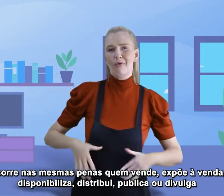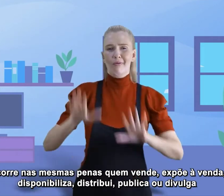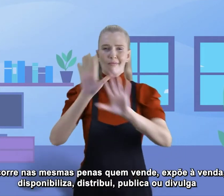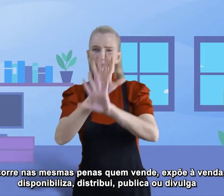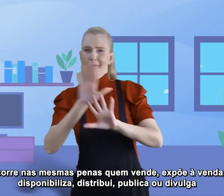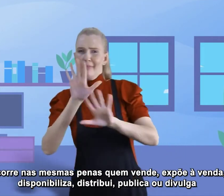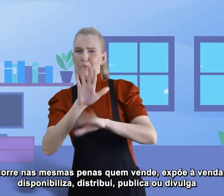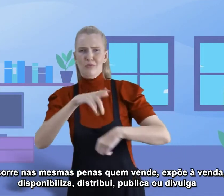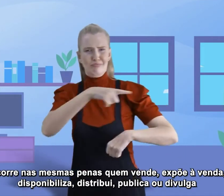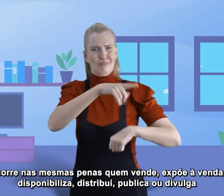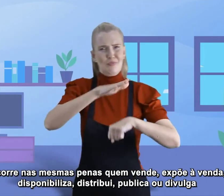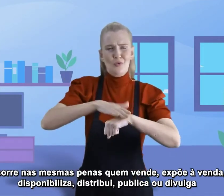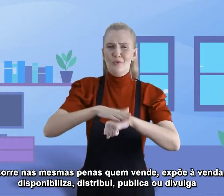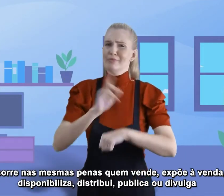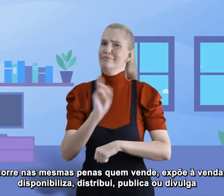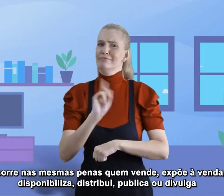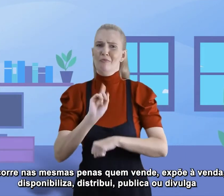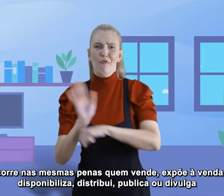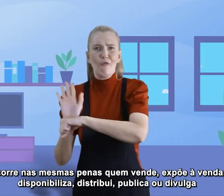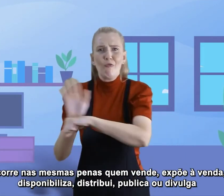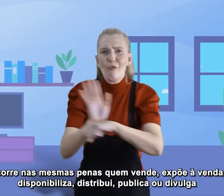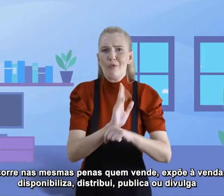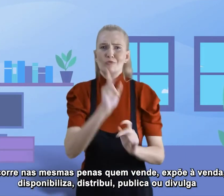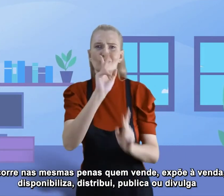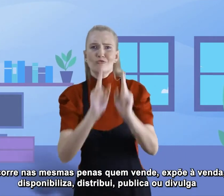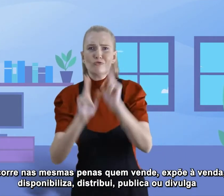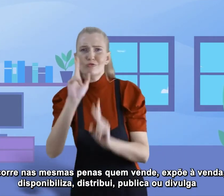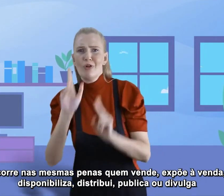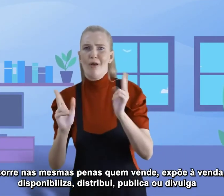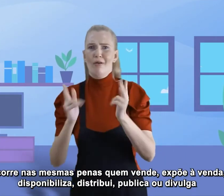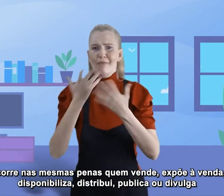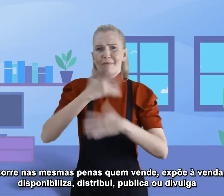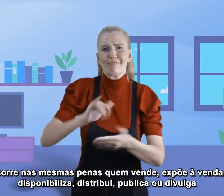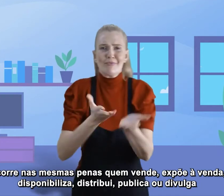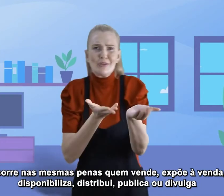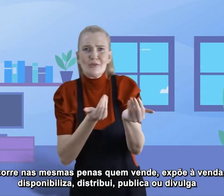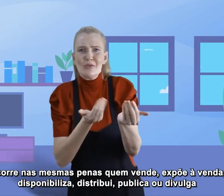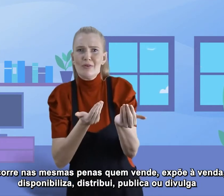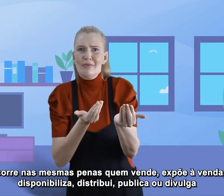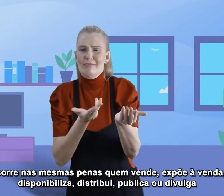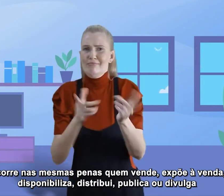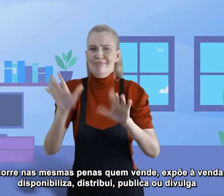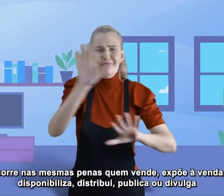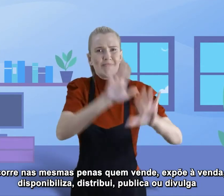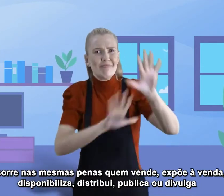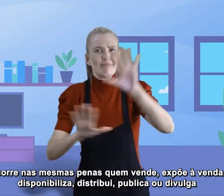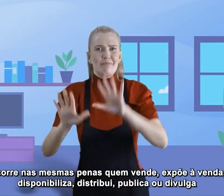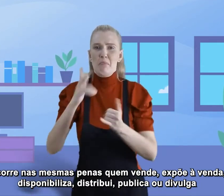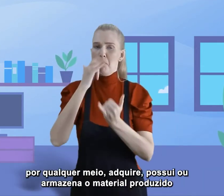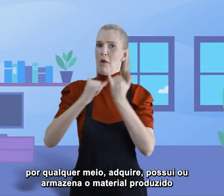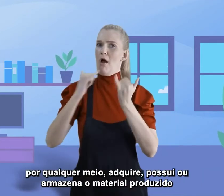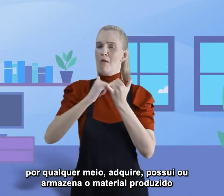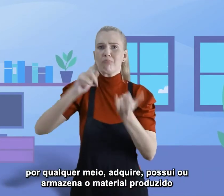à venda, disponibiliza, distribui, publica ou divulga, por